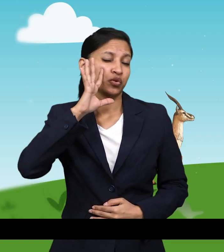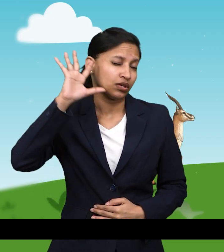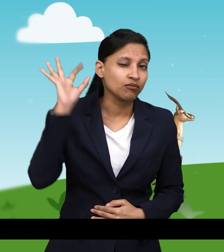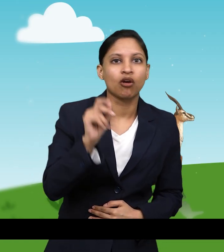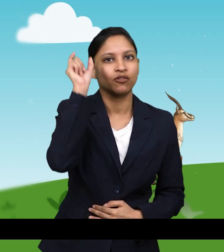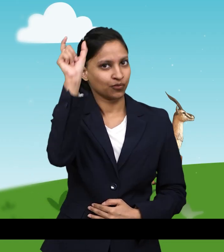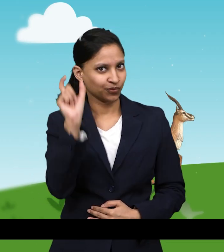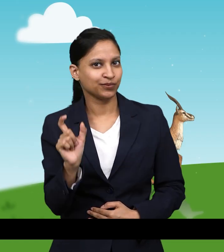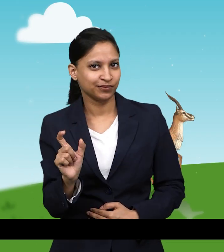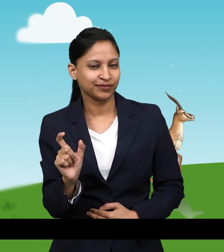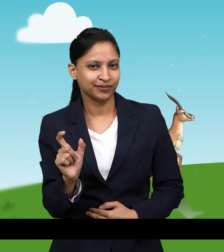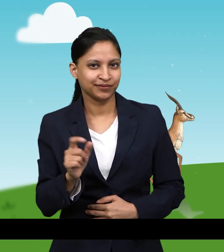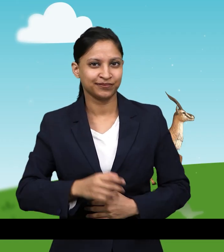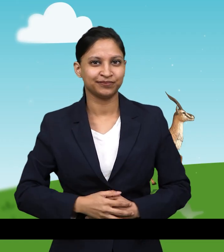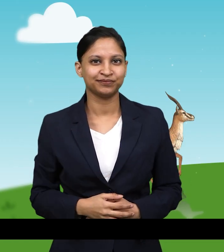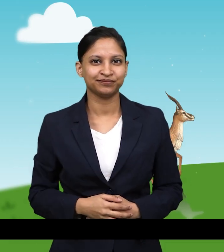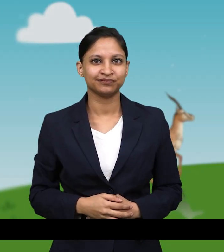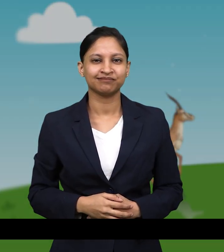मुख्य शब्द: